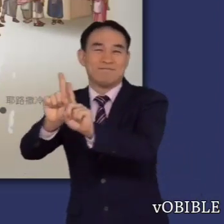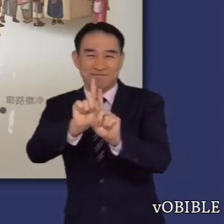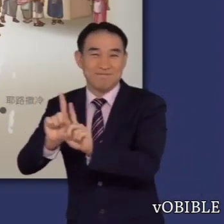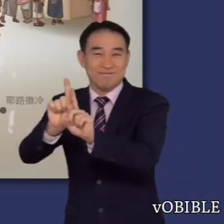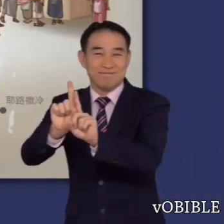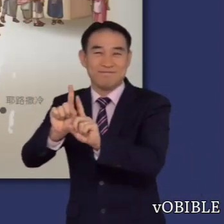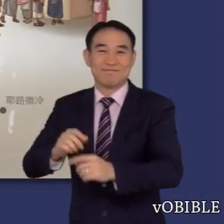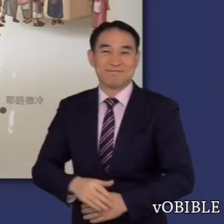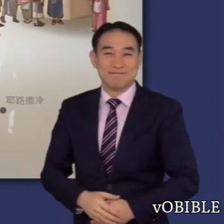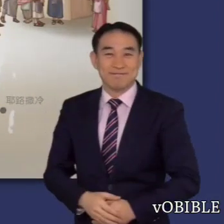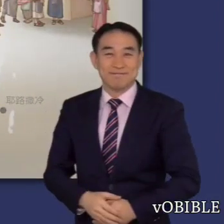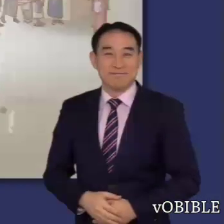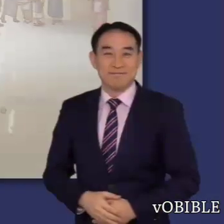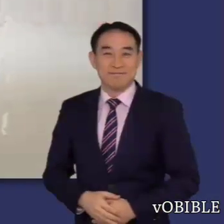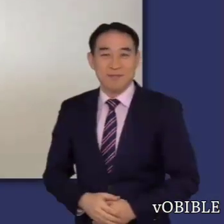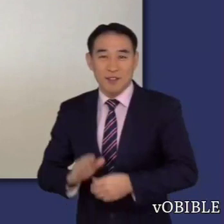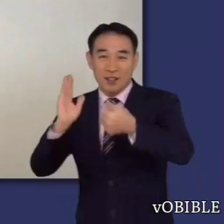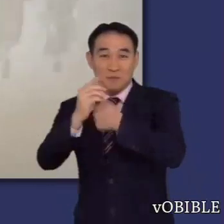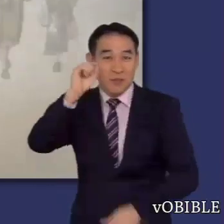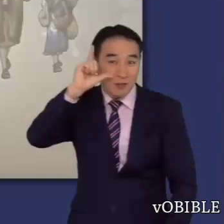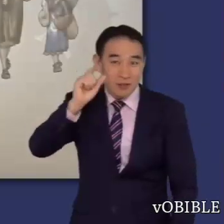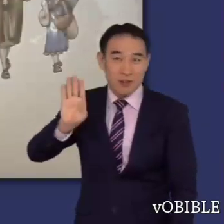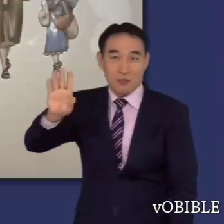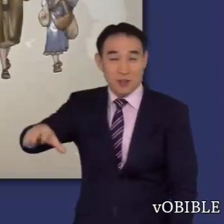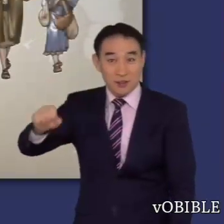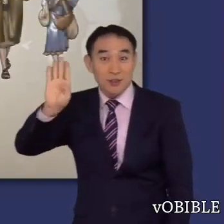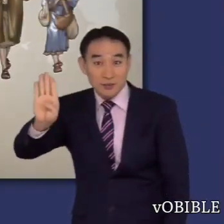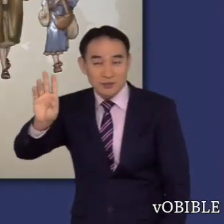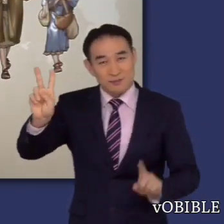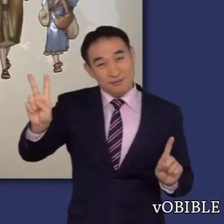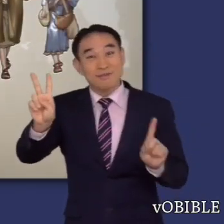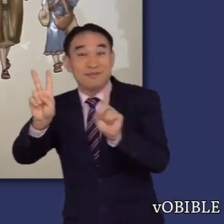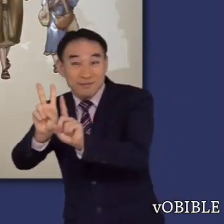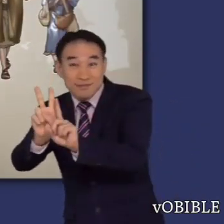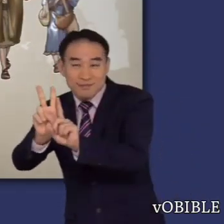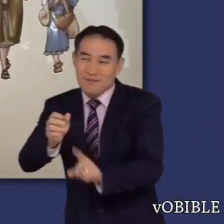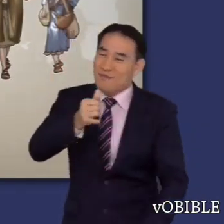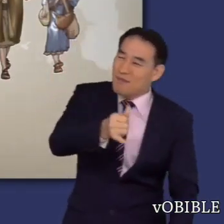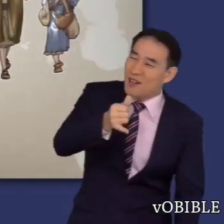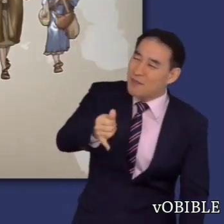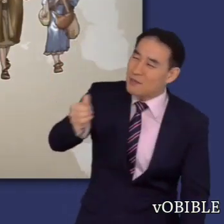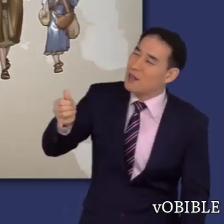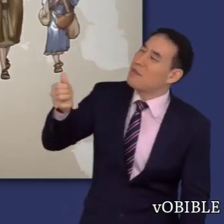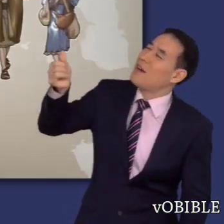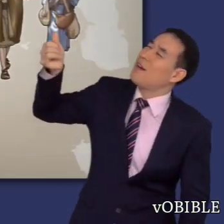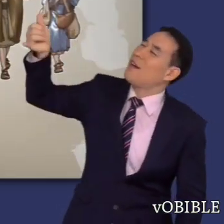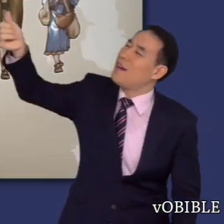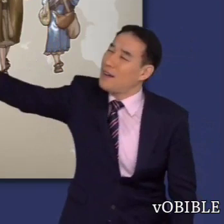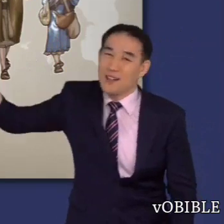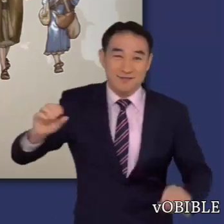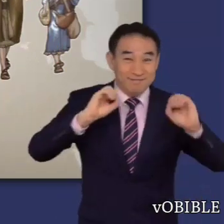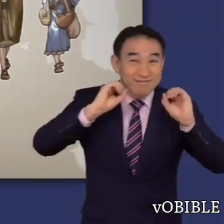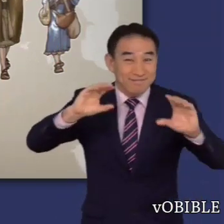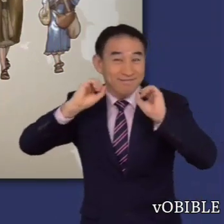保罗和表哥巴拿巴。他也有殊荣陪同保罗和巴拿巴从事海外传道工